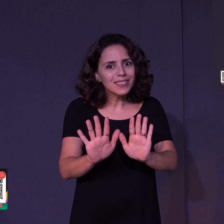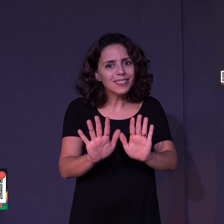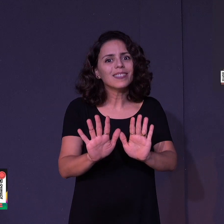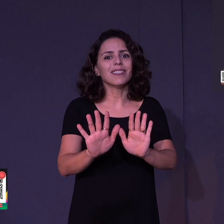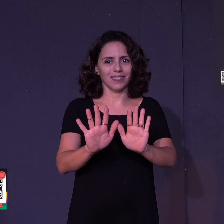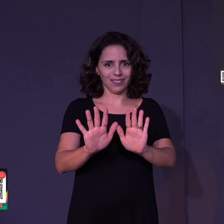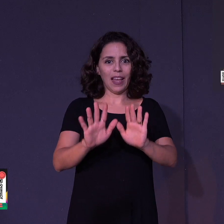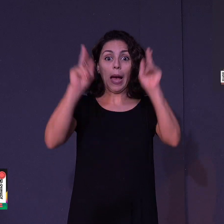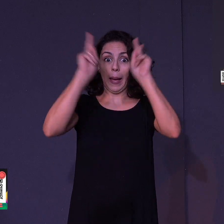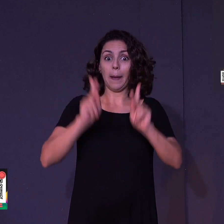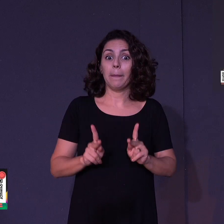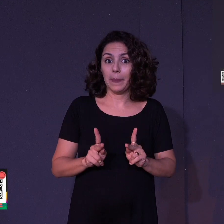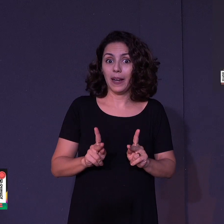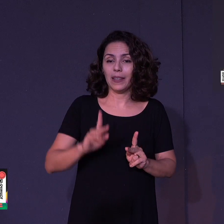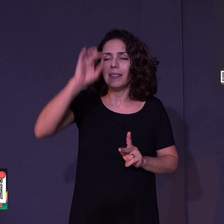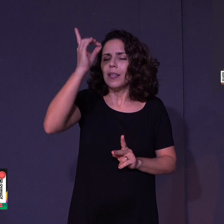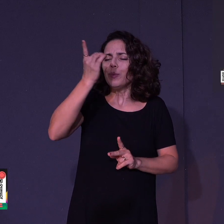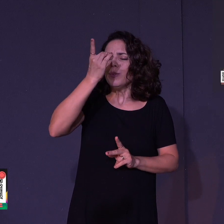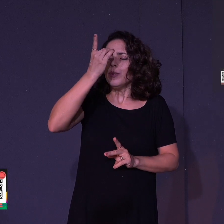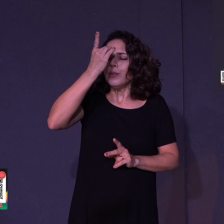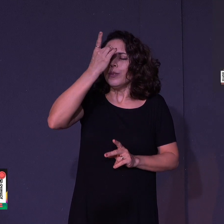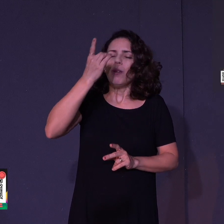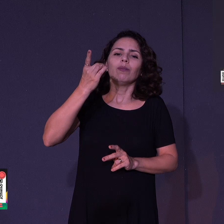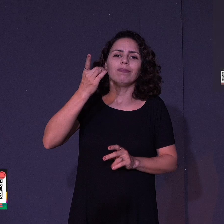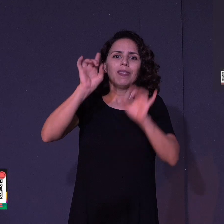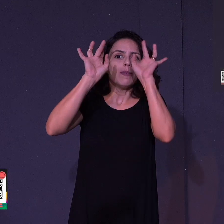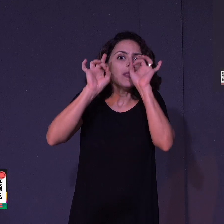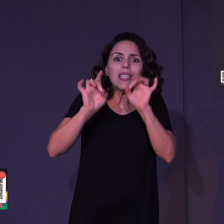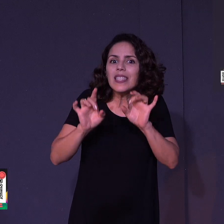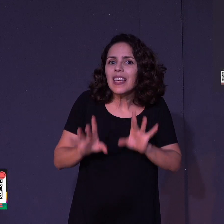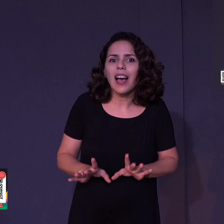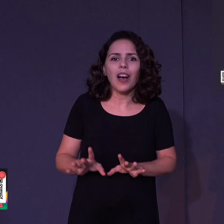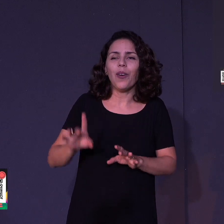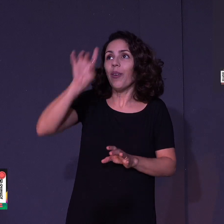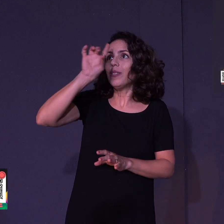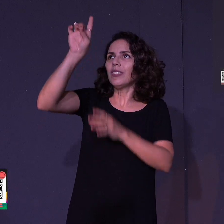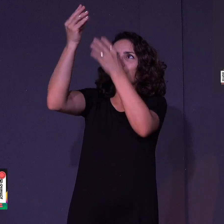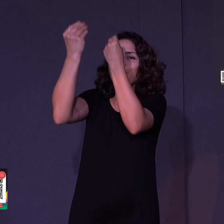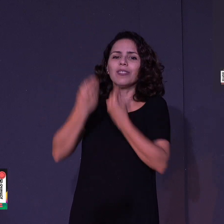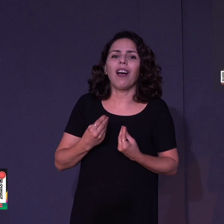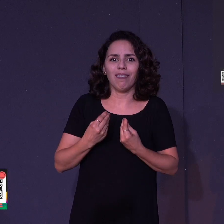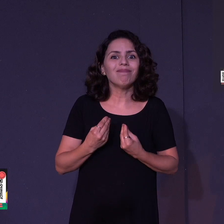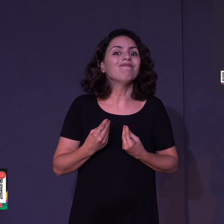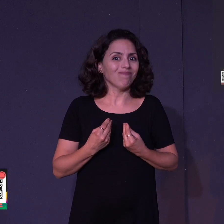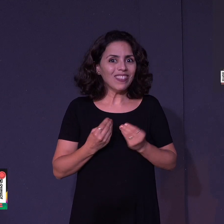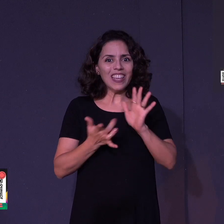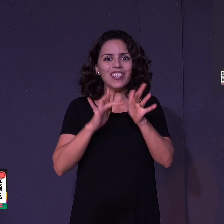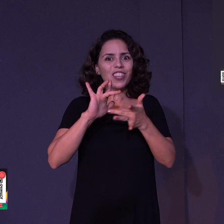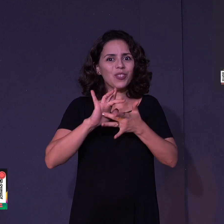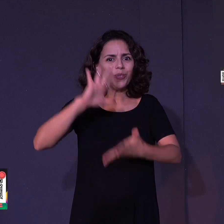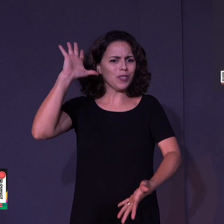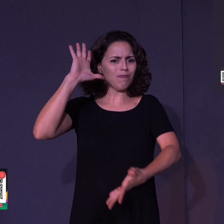Cristo nosso Senhor. Romanos 6:23. E por meio de Jesus tudo foi restabelecido, tudo foi